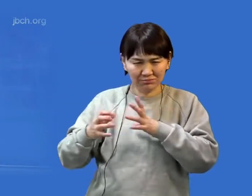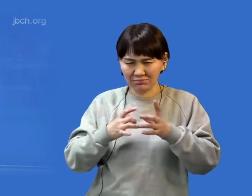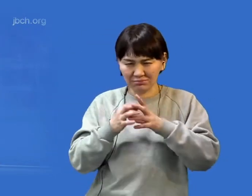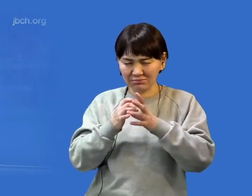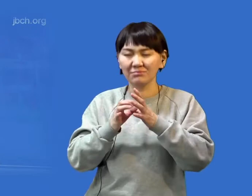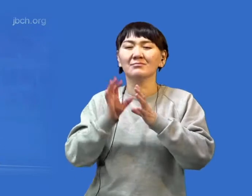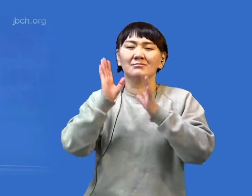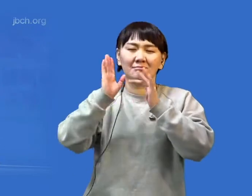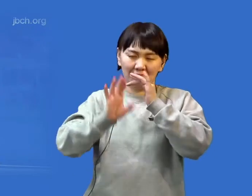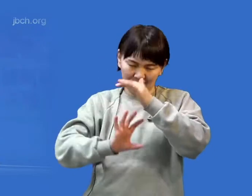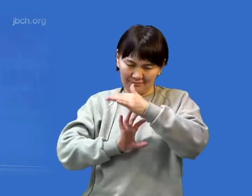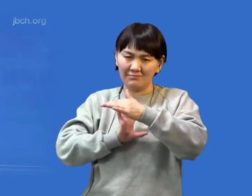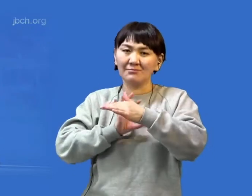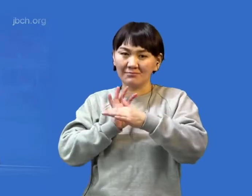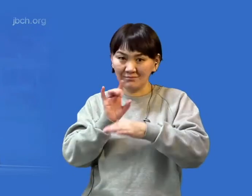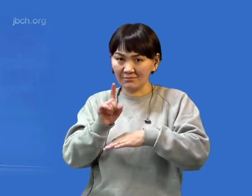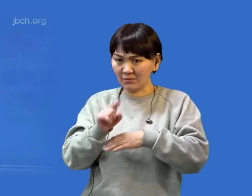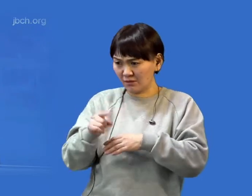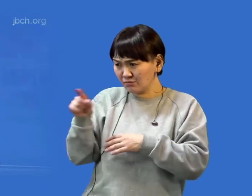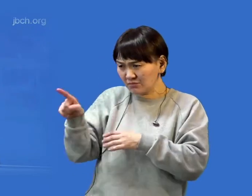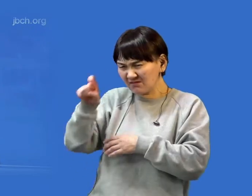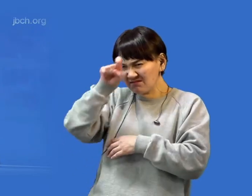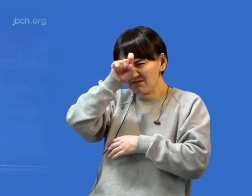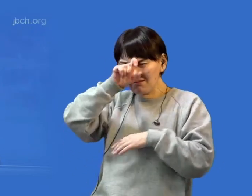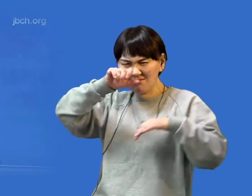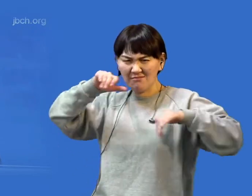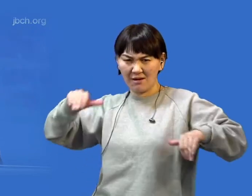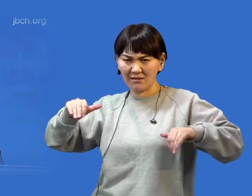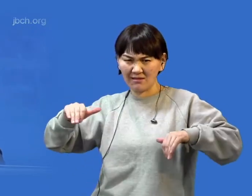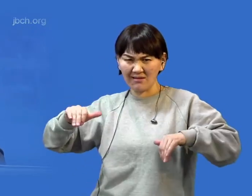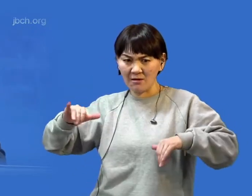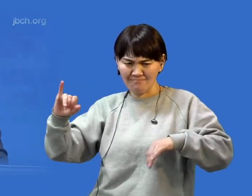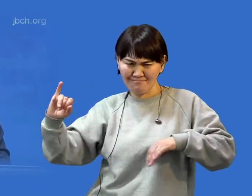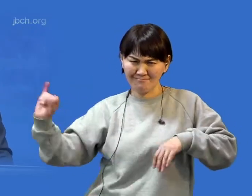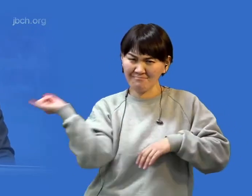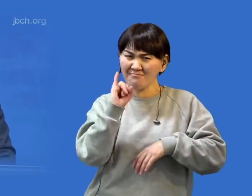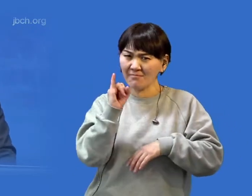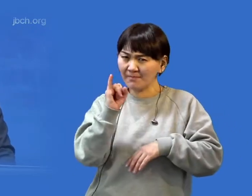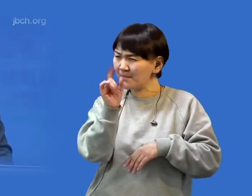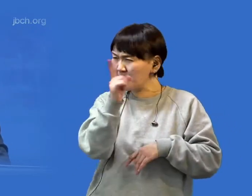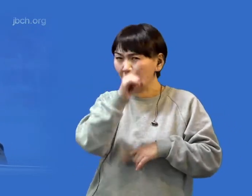тэднийг Египтийн фараоны хүч чадлаас чөлөөлөөд гаргаж ирсэн.